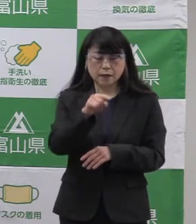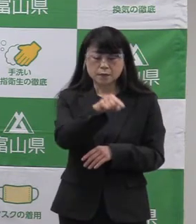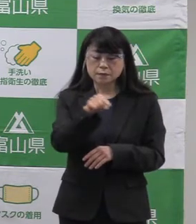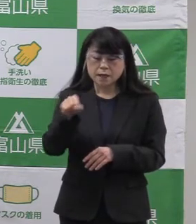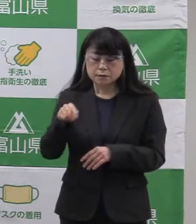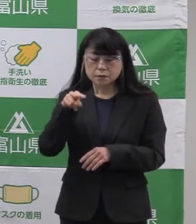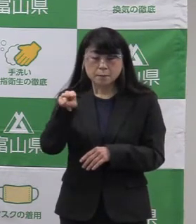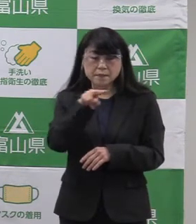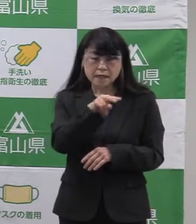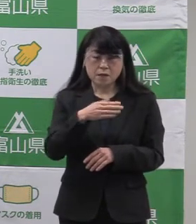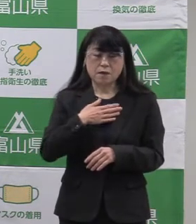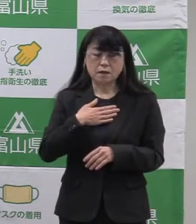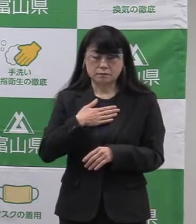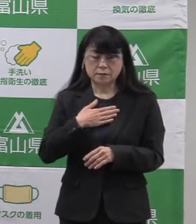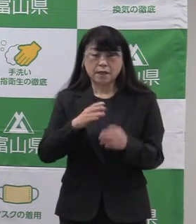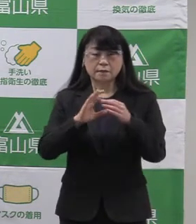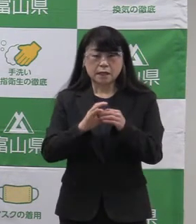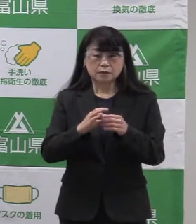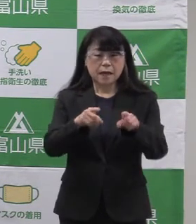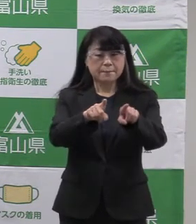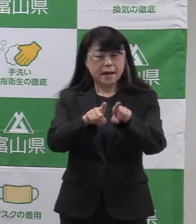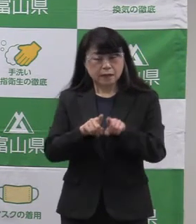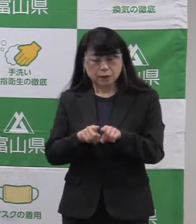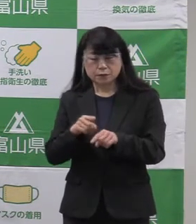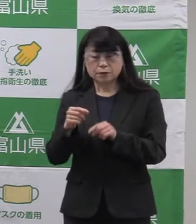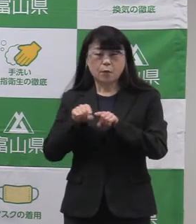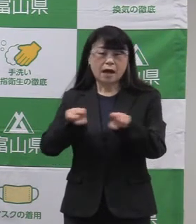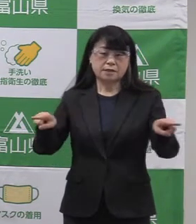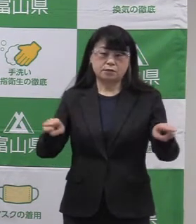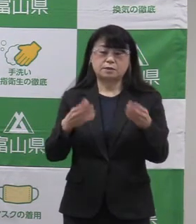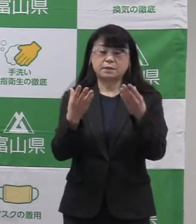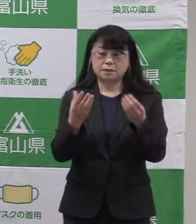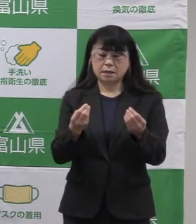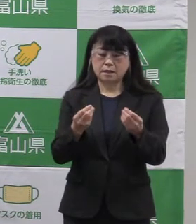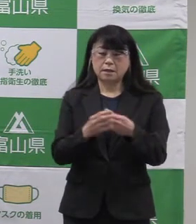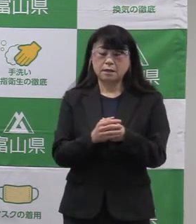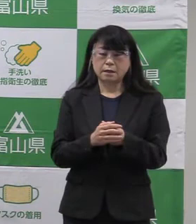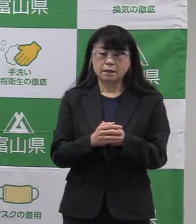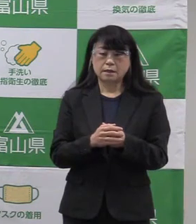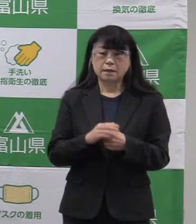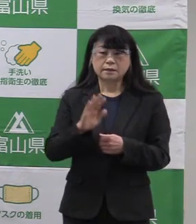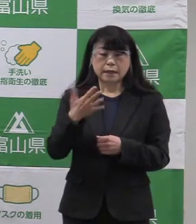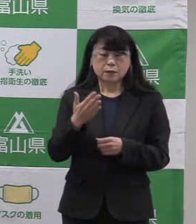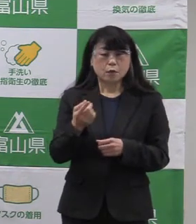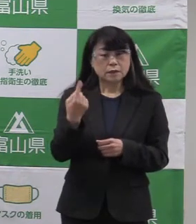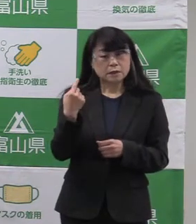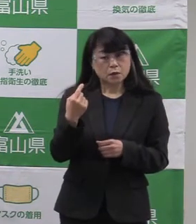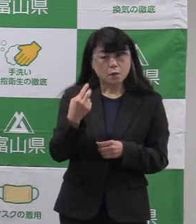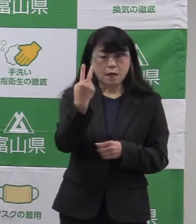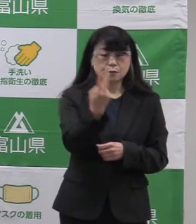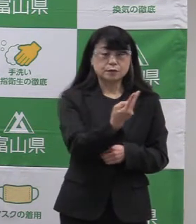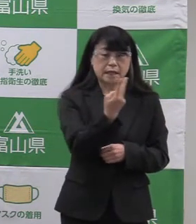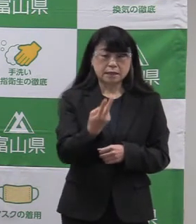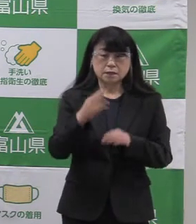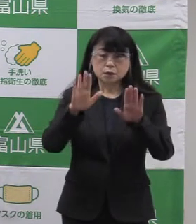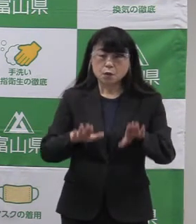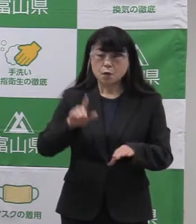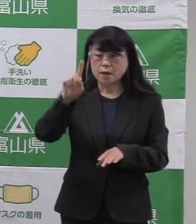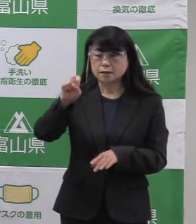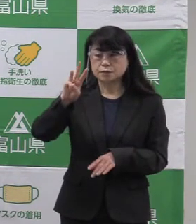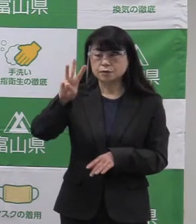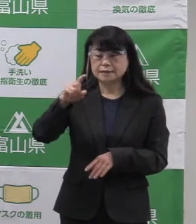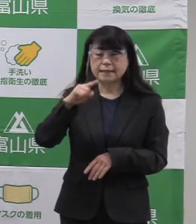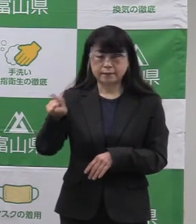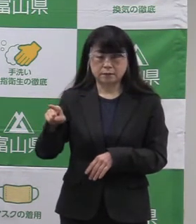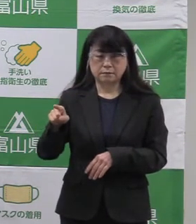かなり前倒しで発表させていただきたいと思います。ただ前の週も昨日は2人、今日は13人ということから言え